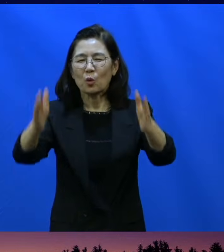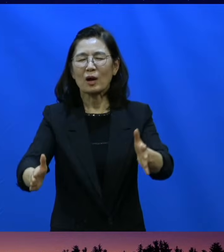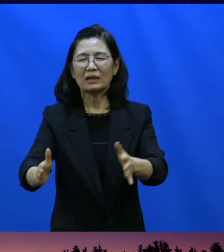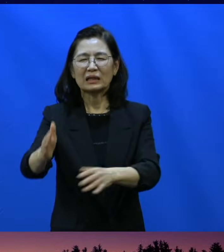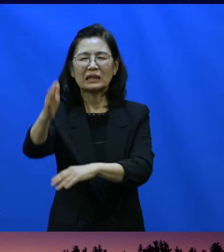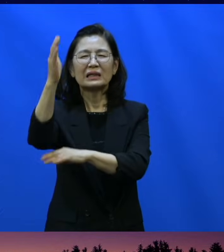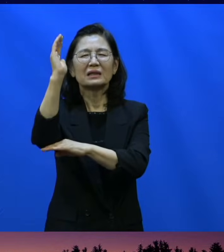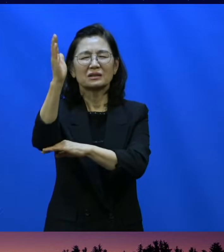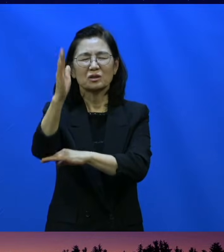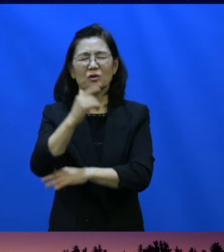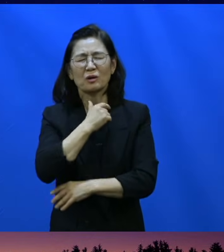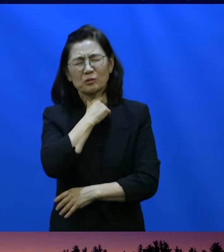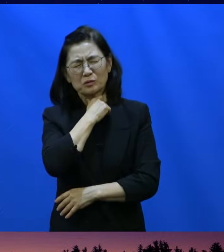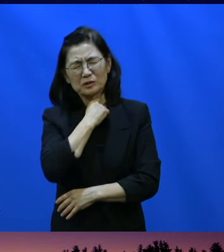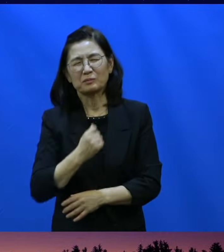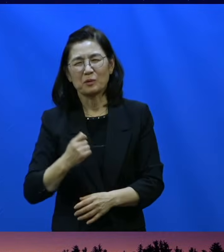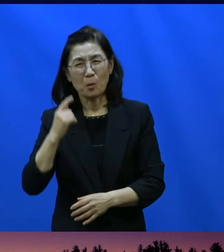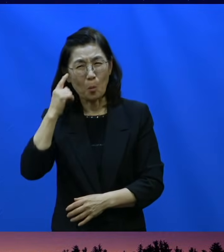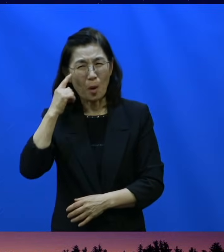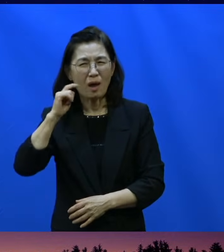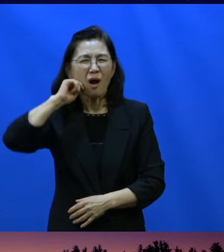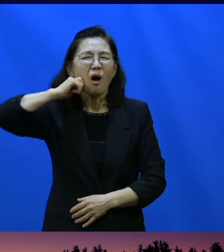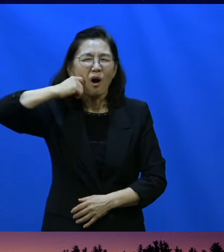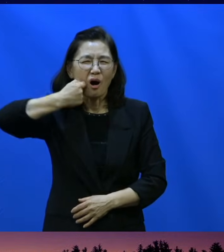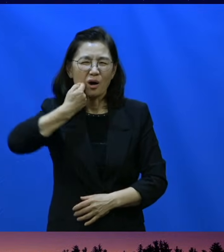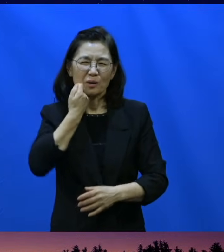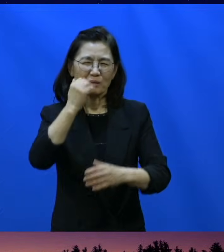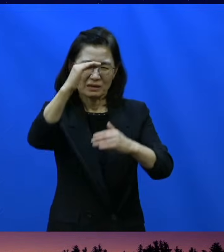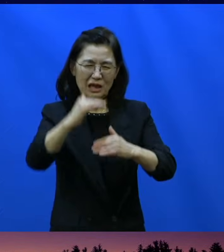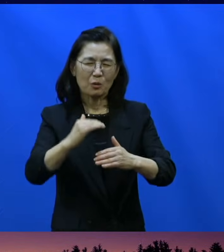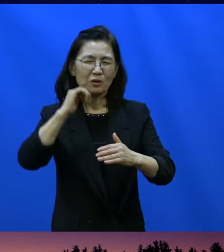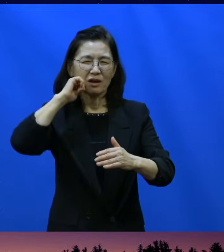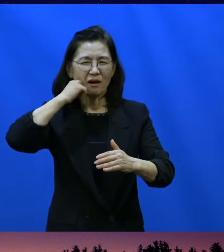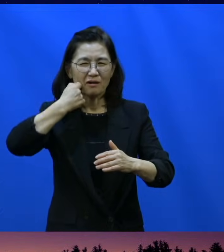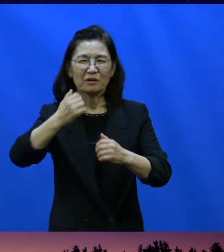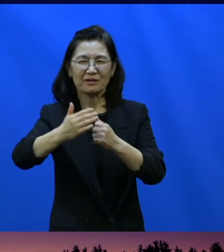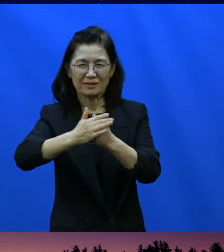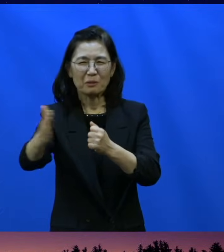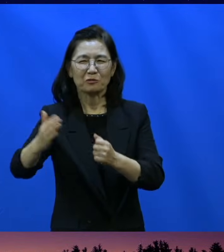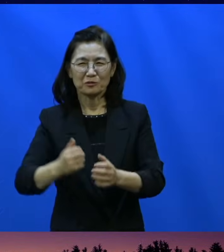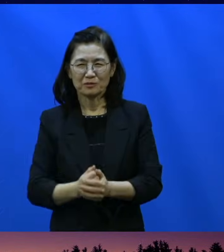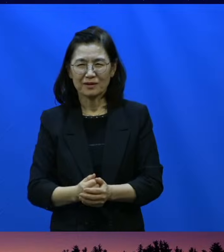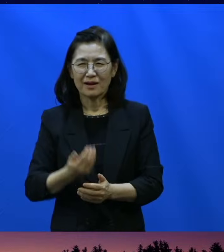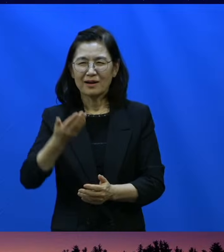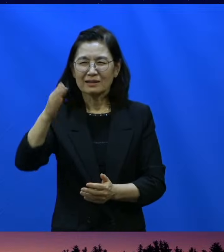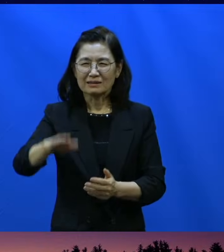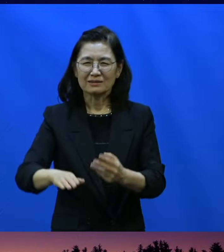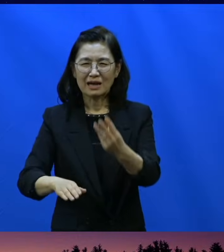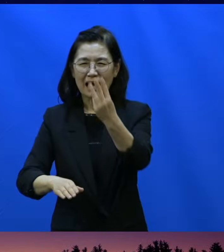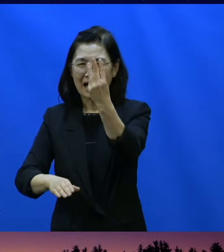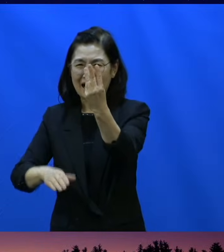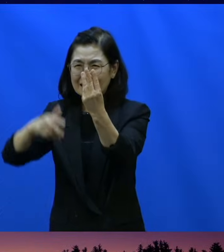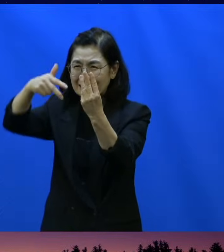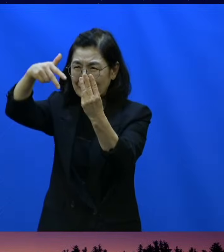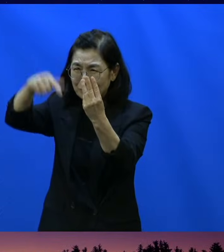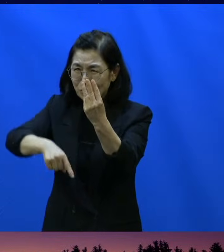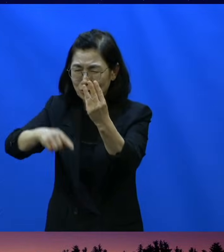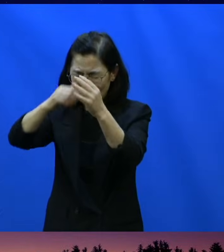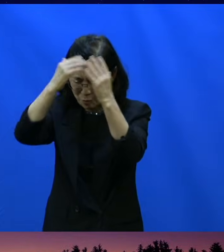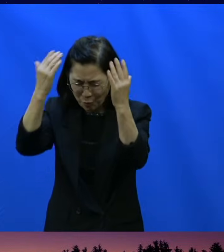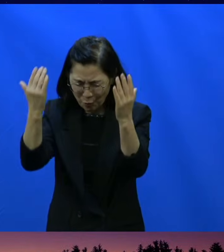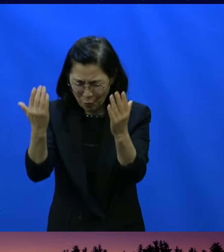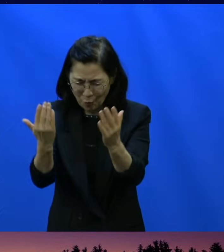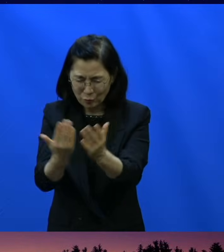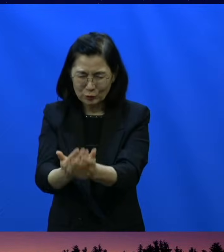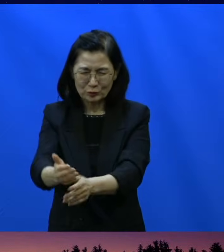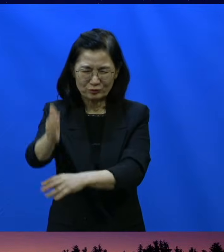해봐야지. 근데 어려운 책이에요. 굉장히 어려운 책이에요. 해석하기 어려운 책이에요. 근데 이 사랑의